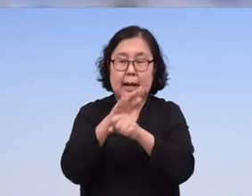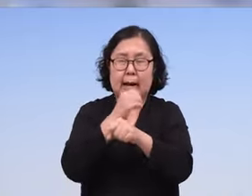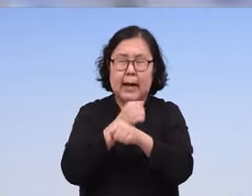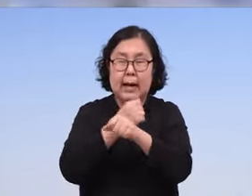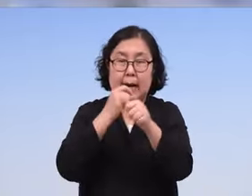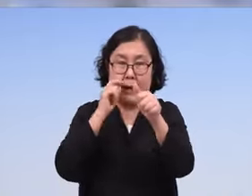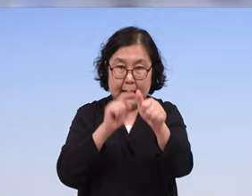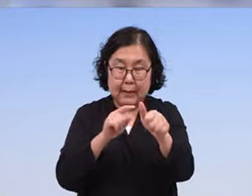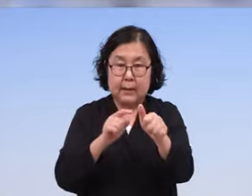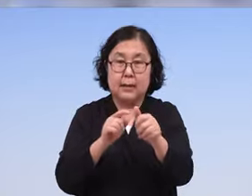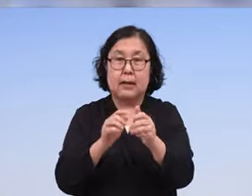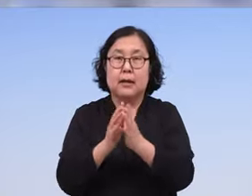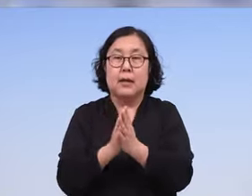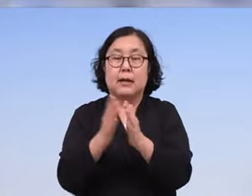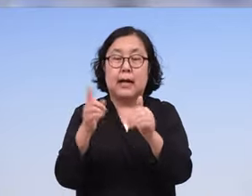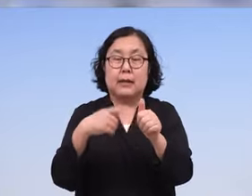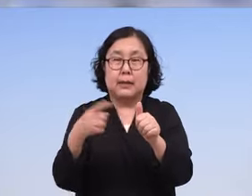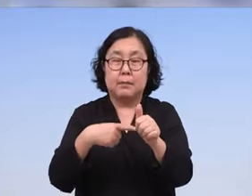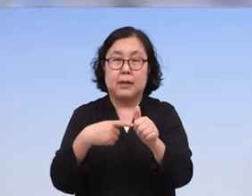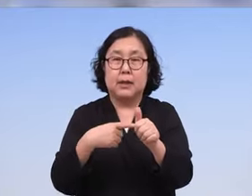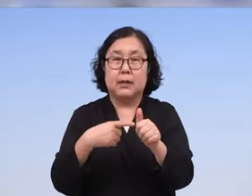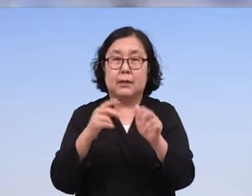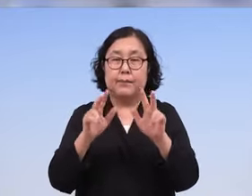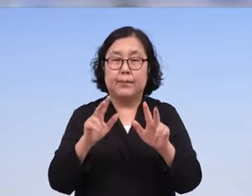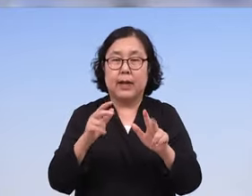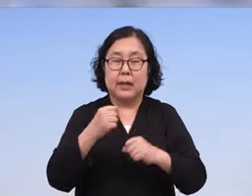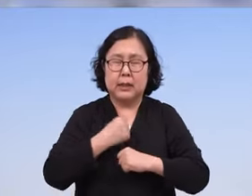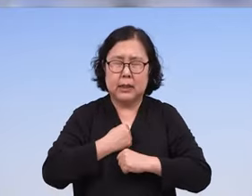지침이 이루어지고 있습니까?